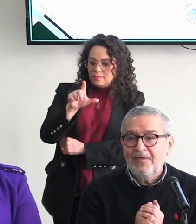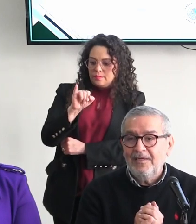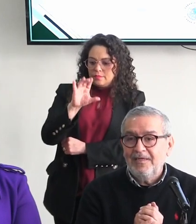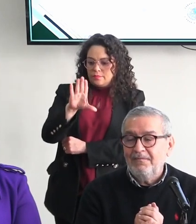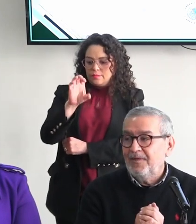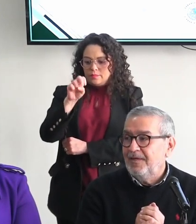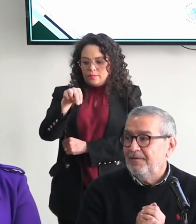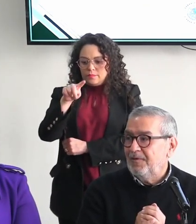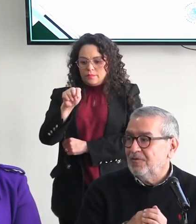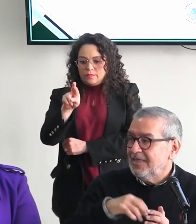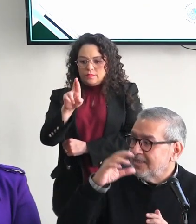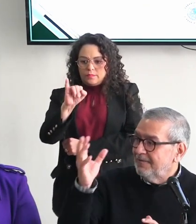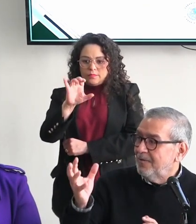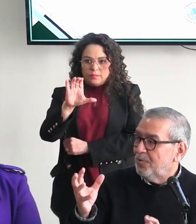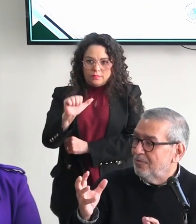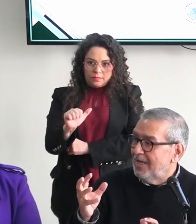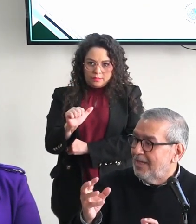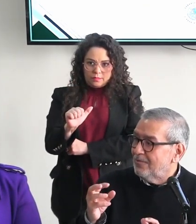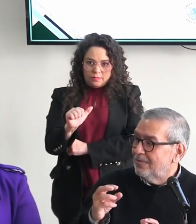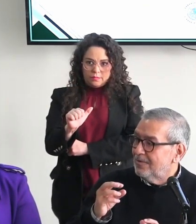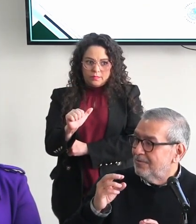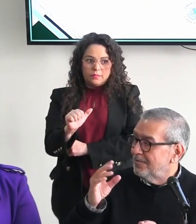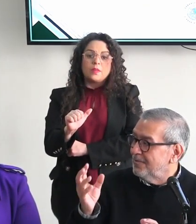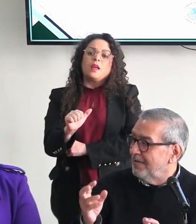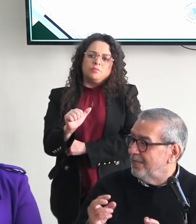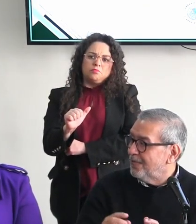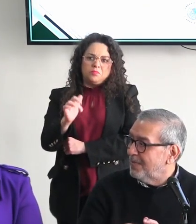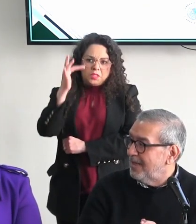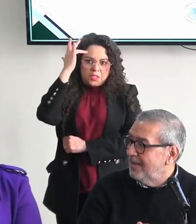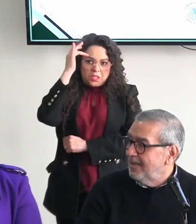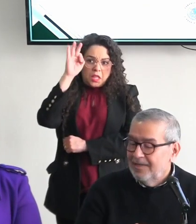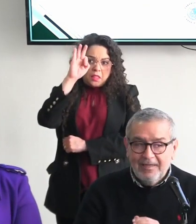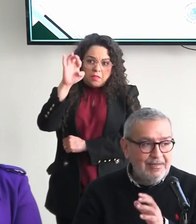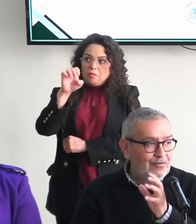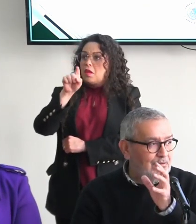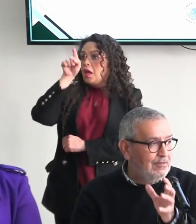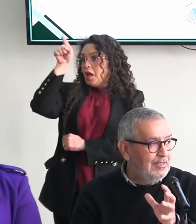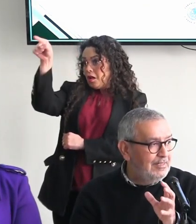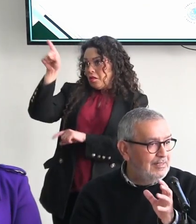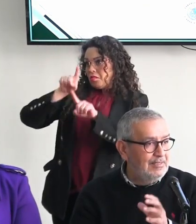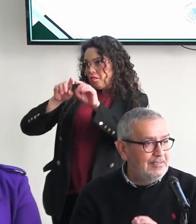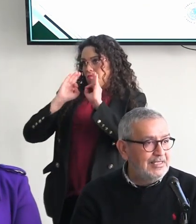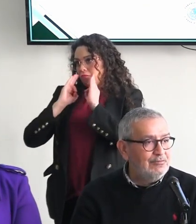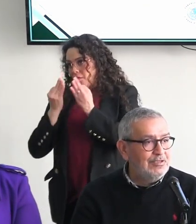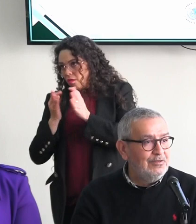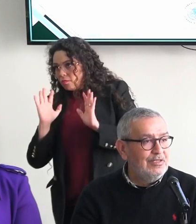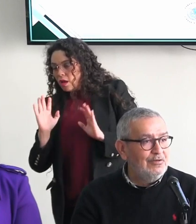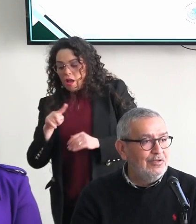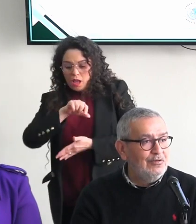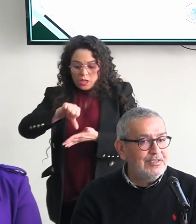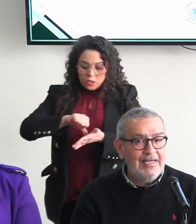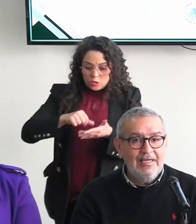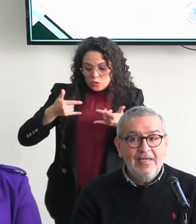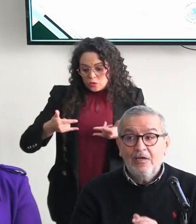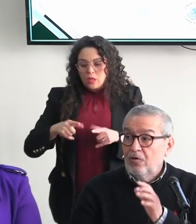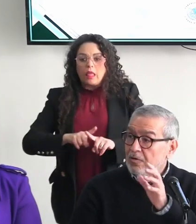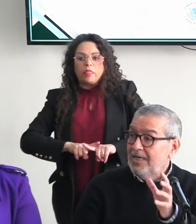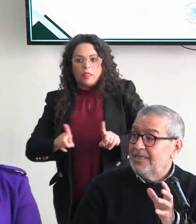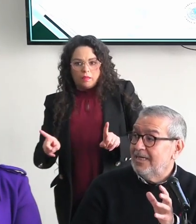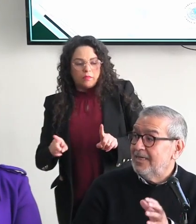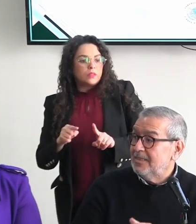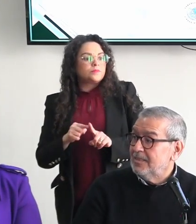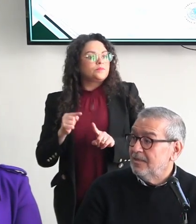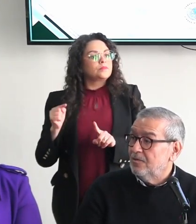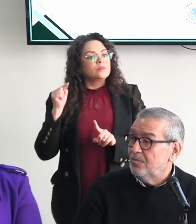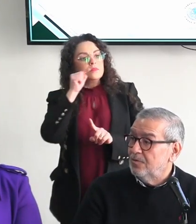centro con Santa Fe por un lado, de una forma, con el centro histórico de otra, con